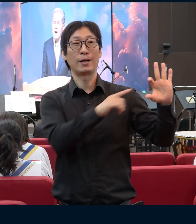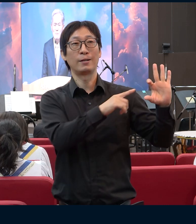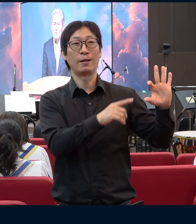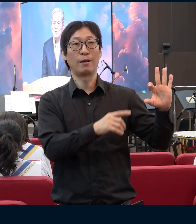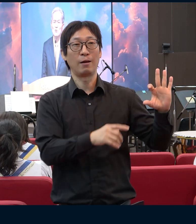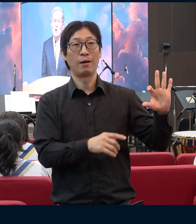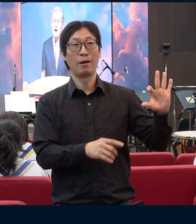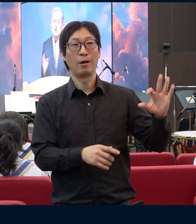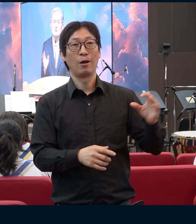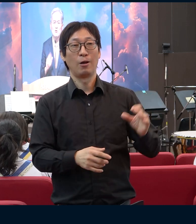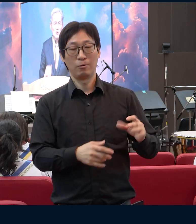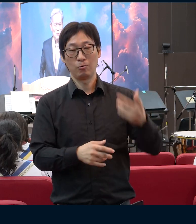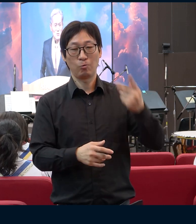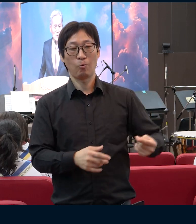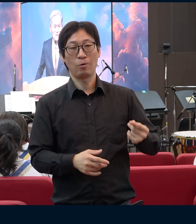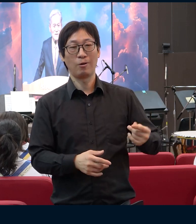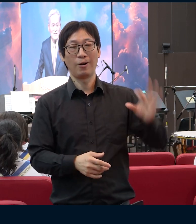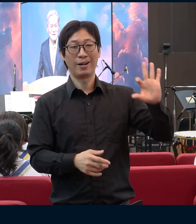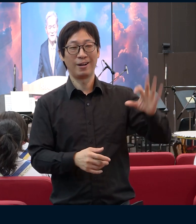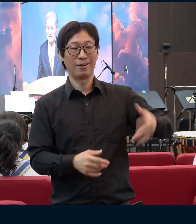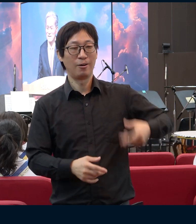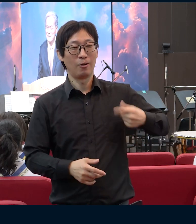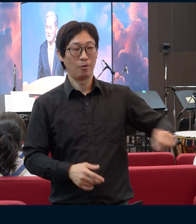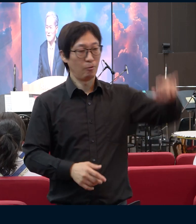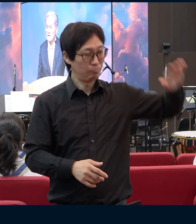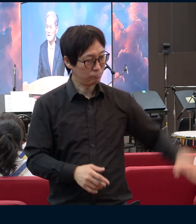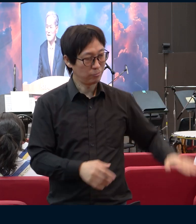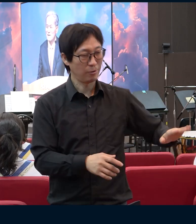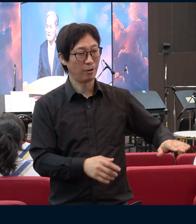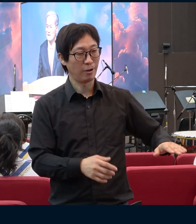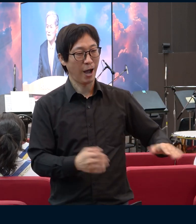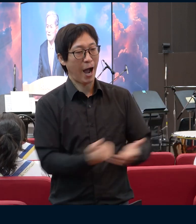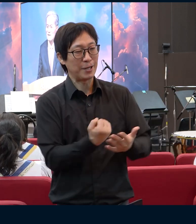플러시 할 때 한 번도 아쉬운 적이 없었어요.